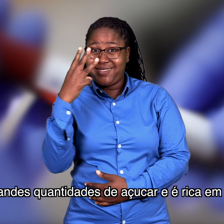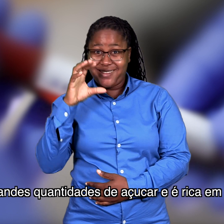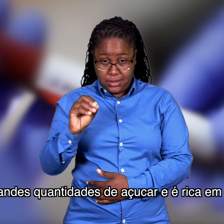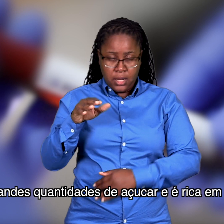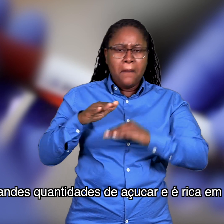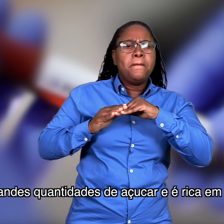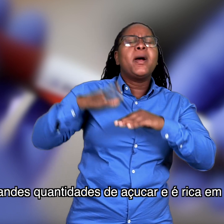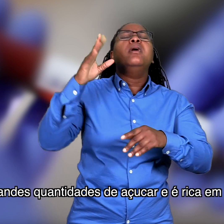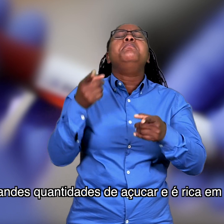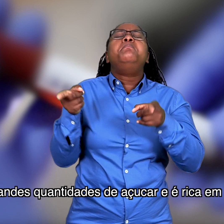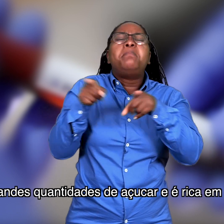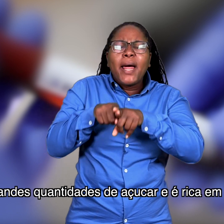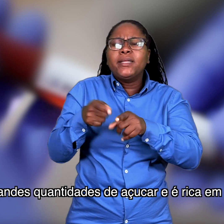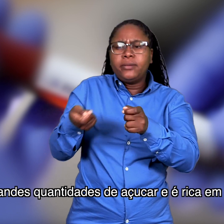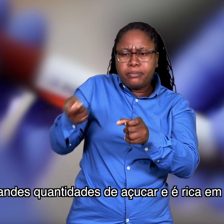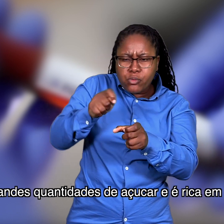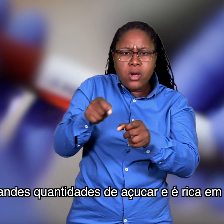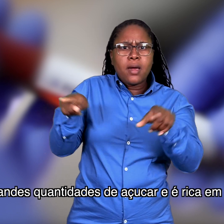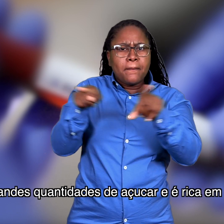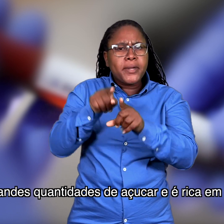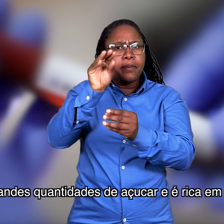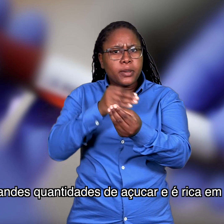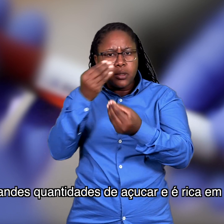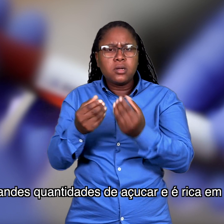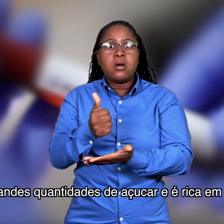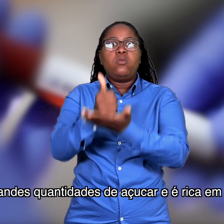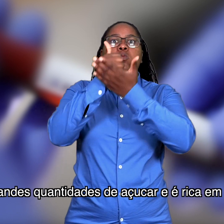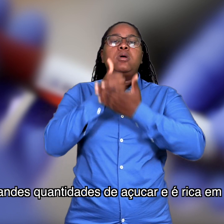grandes quantidades de açúcar e é rica em fibras e vitaminas.